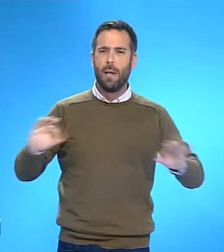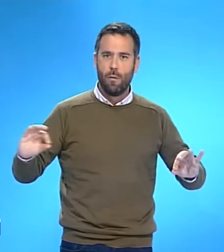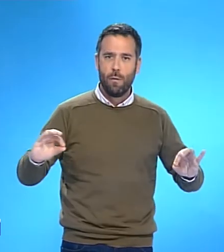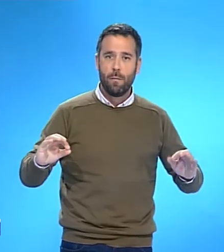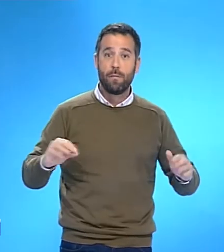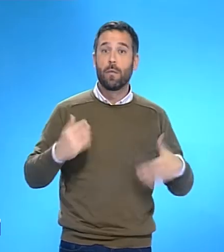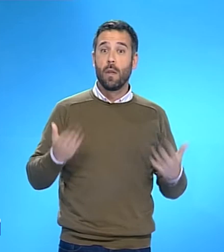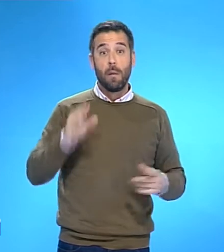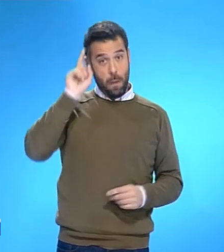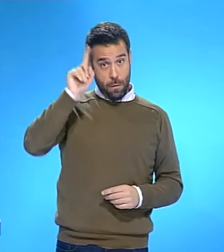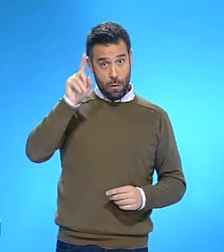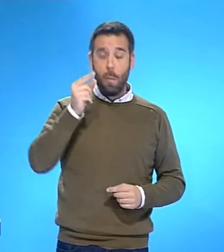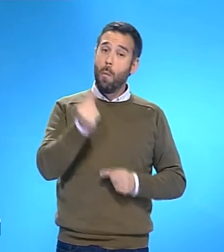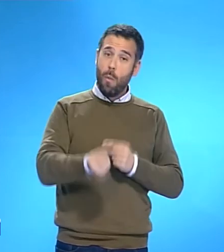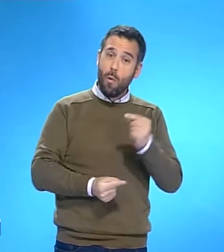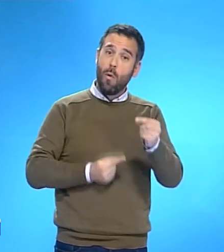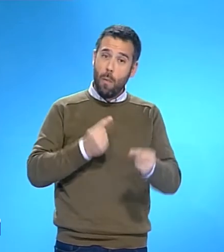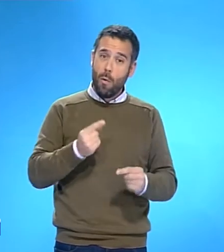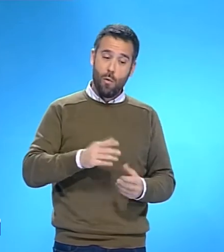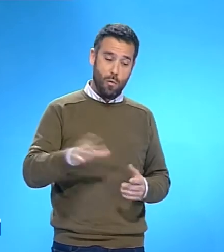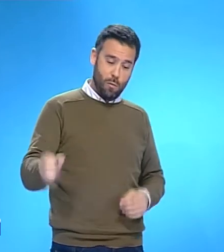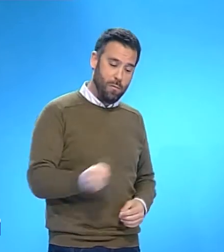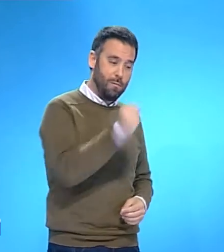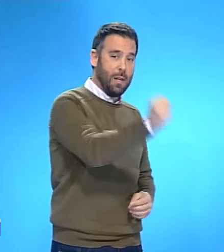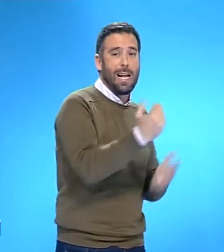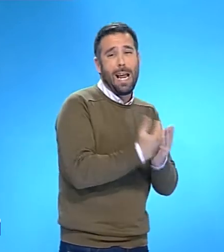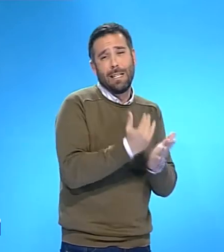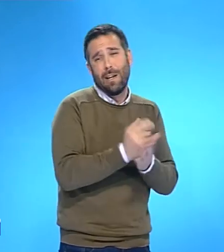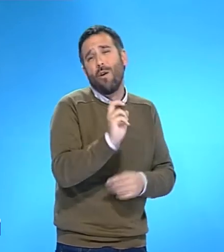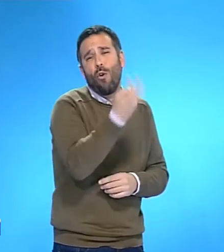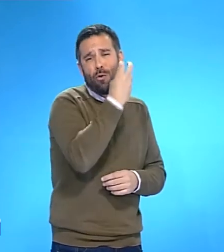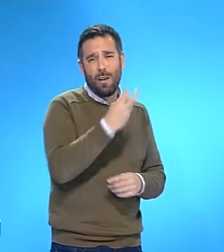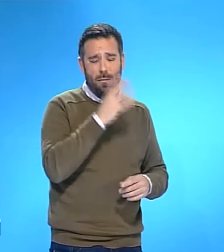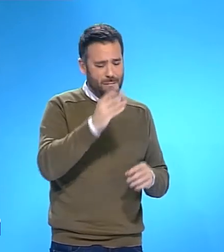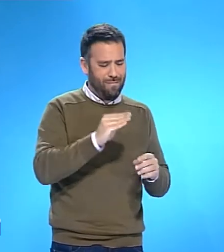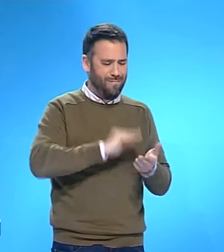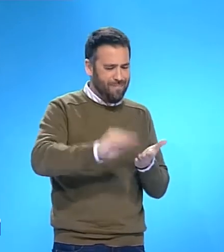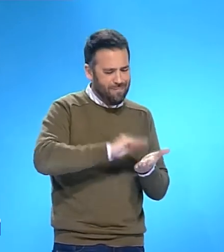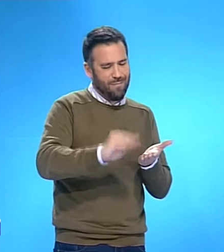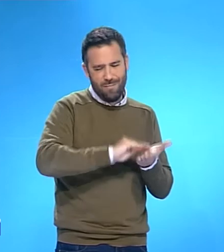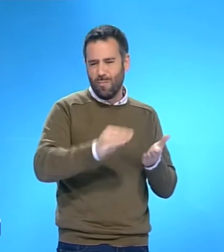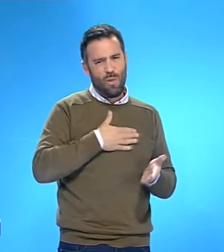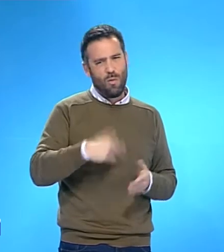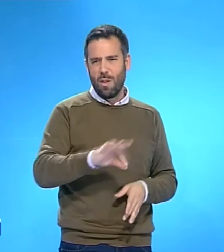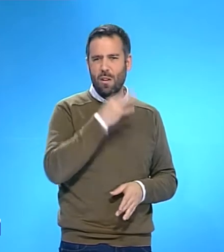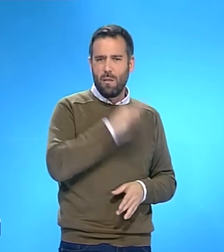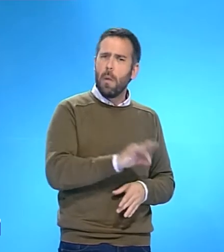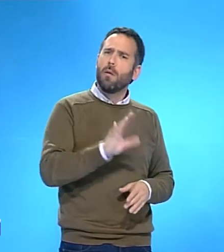que entenderse cada vez mejor con sus amigos. Su seño a veces lo llevaba a otra clase que no era la de siempre, porque no quería hacer los